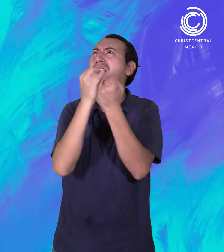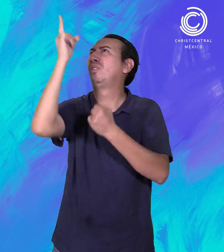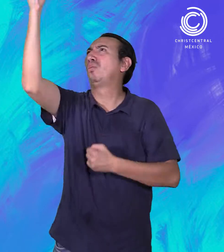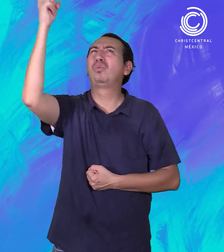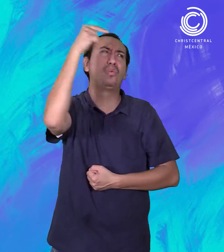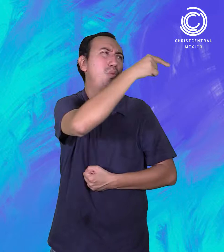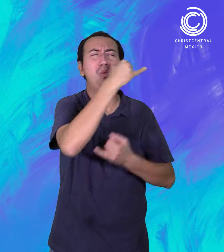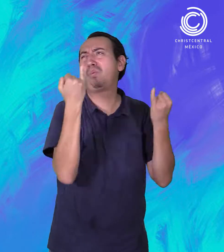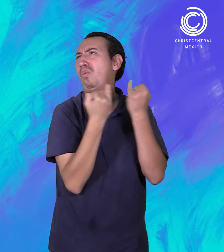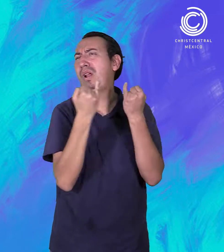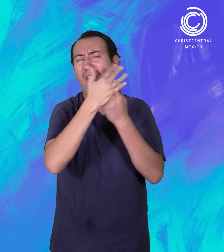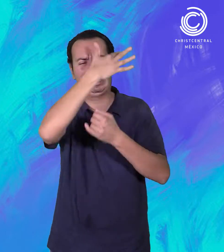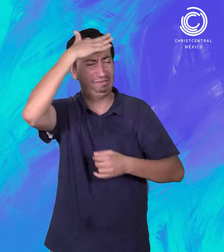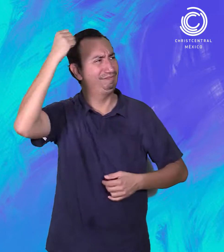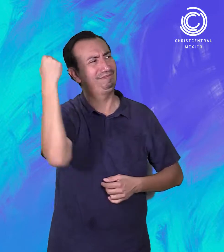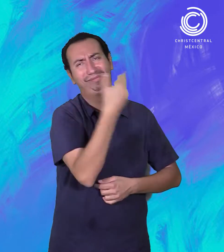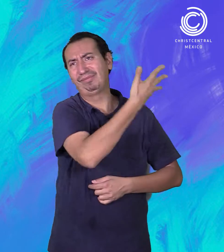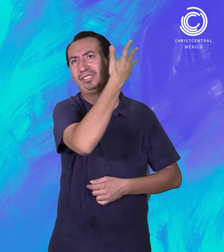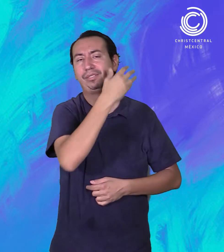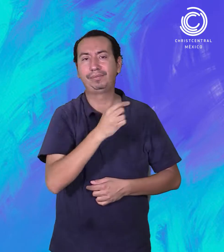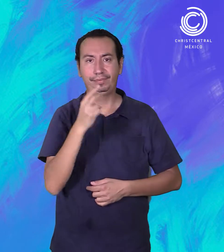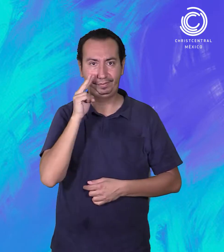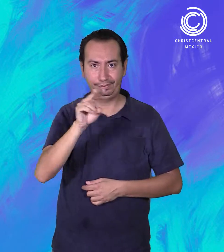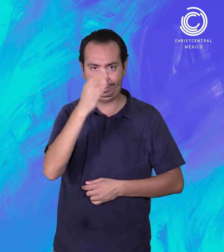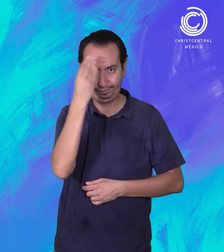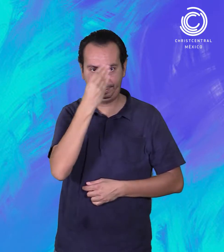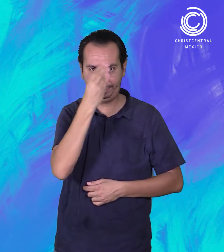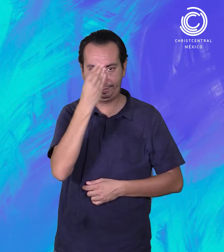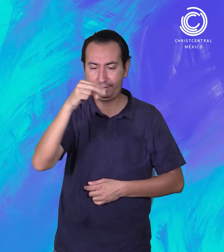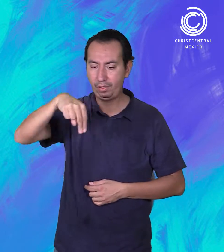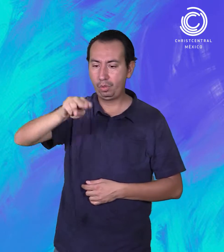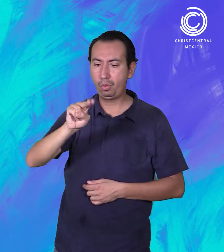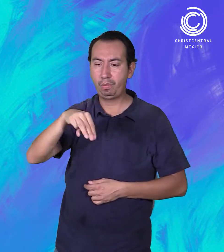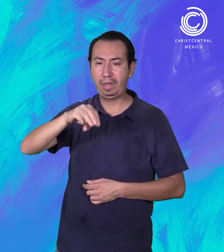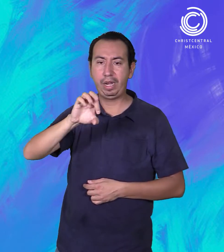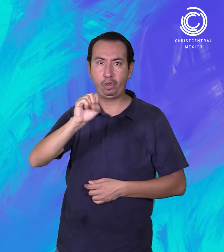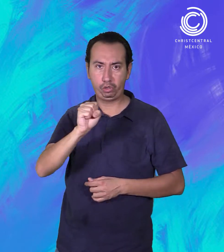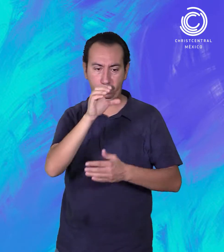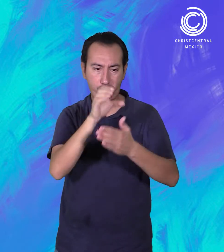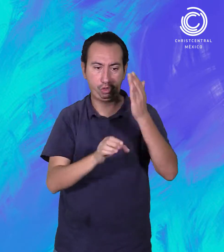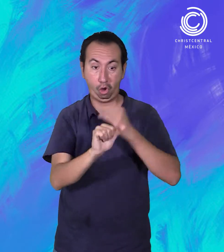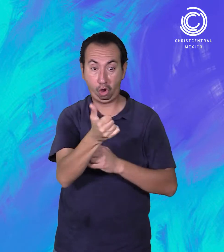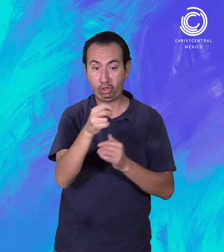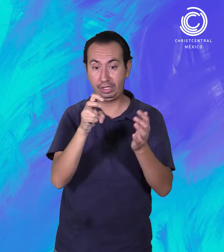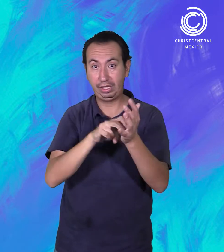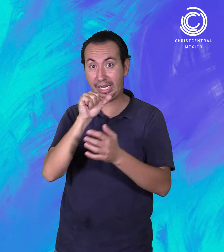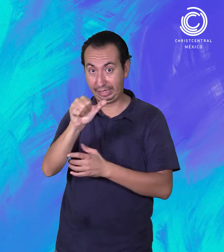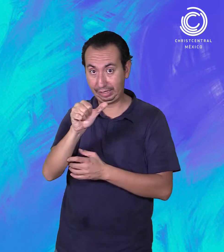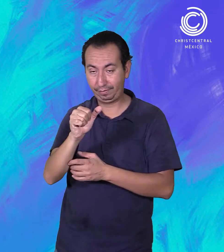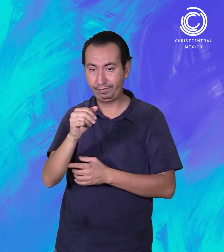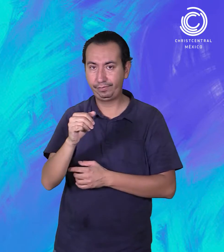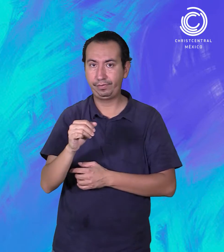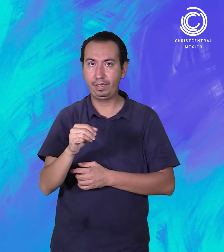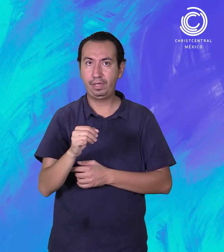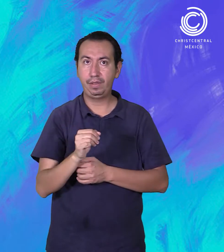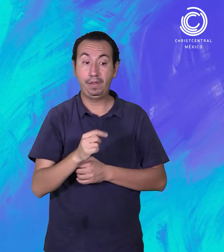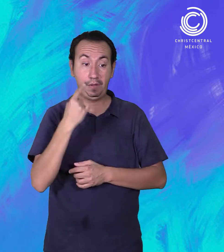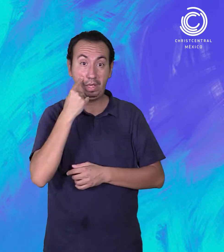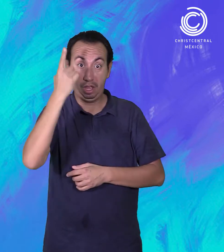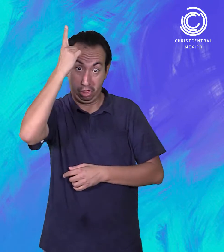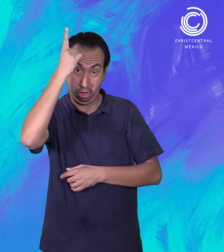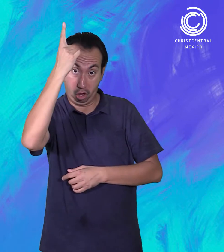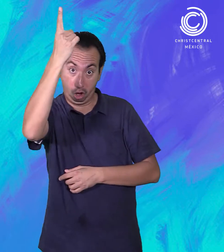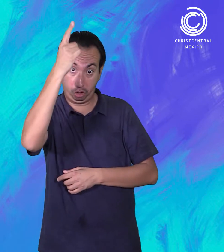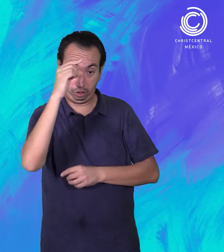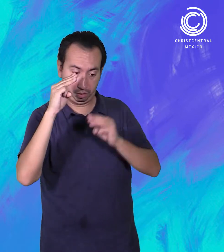pueblo. Y luego vámonos entonces, Números 11:16. Y el Señor le respondió a Moisés, escuchen por